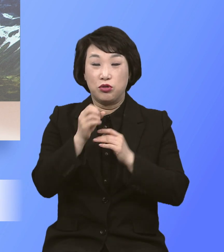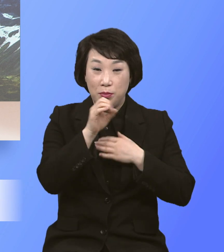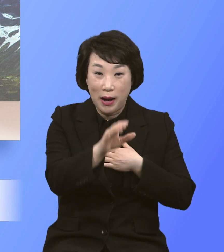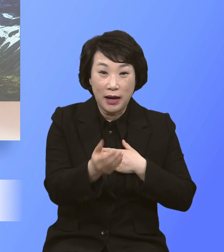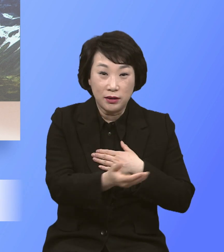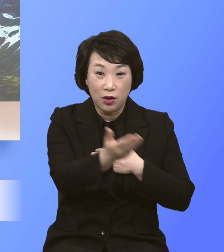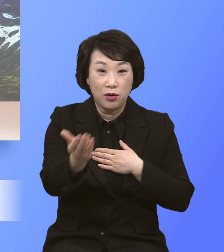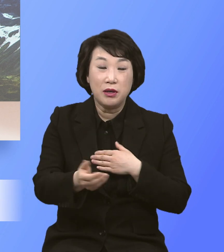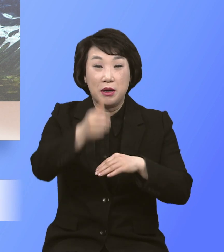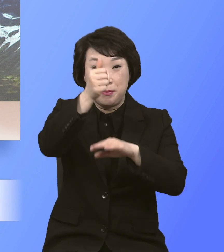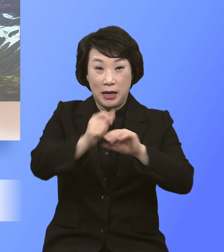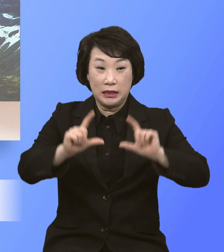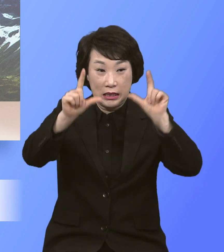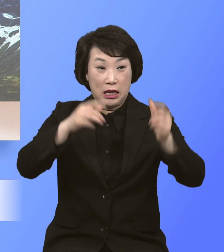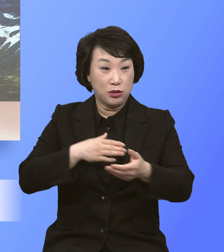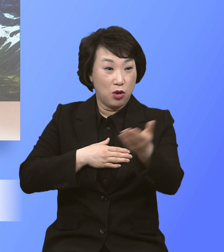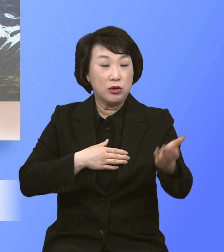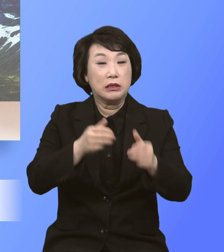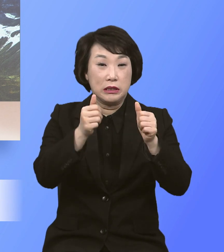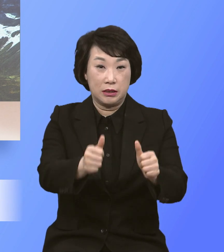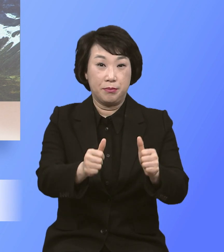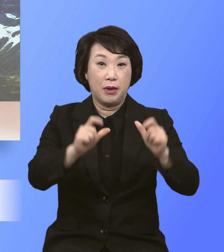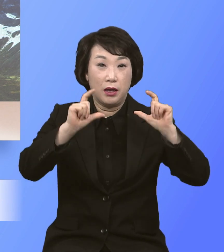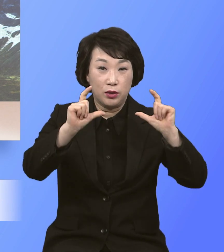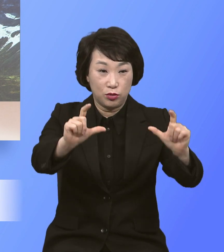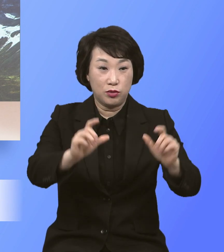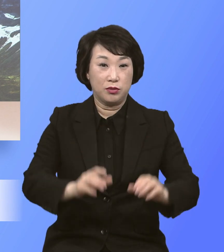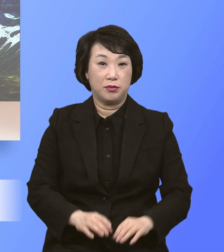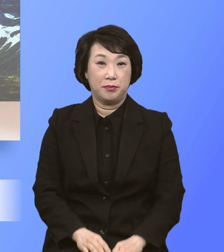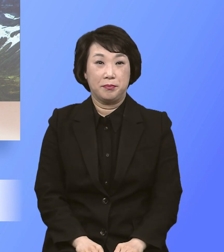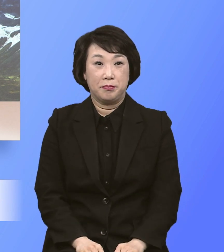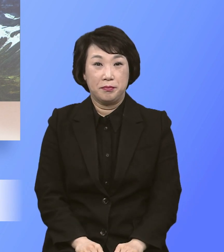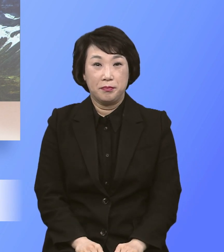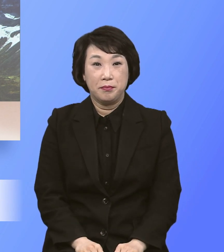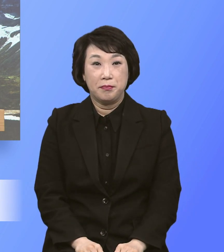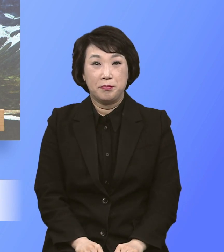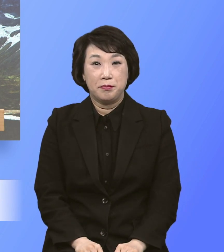말이 마지막 날에 저를 심판할 것이다.